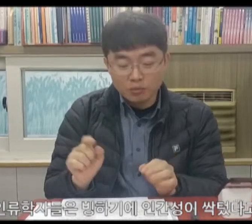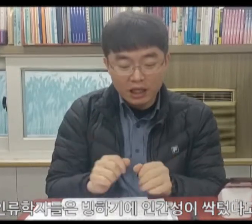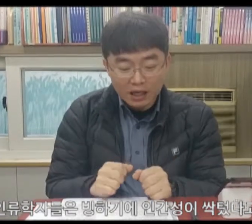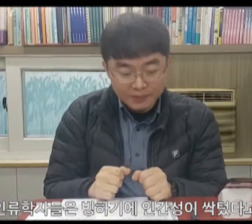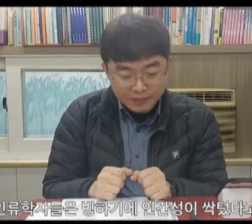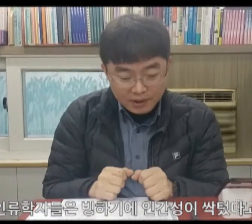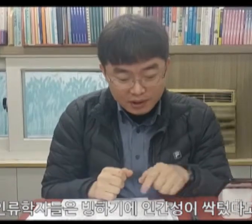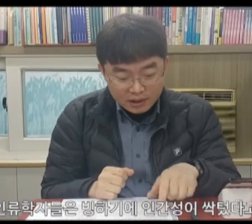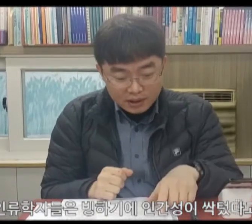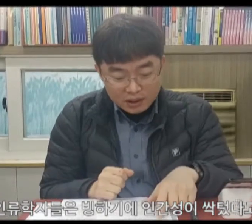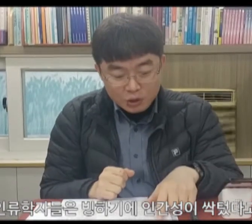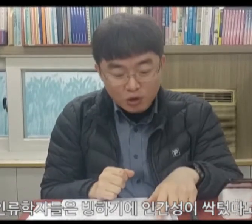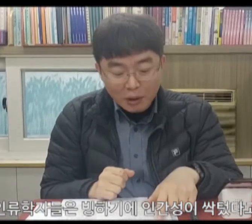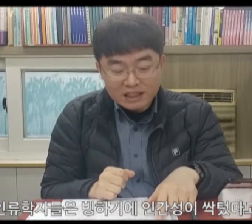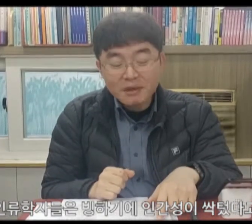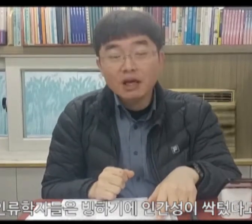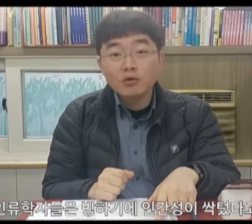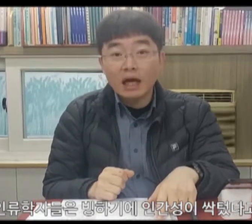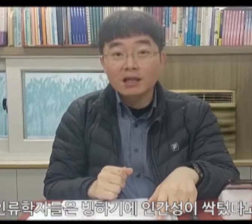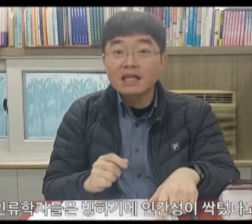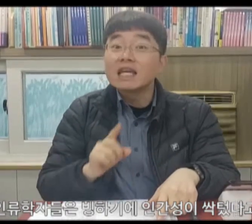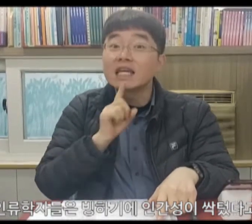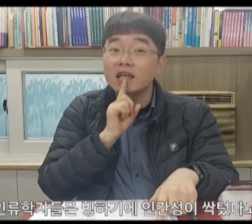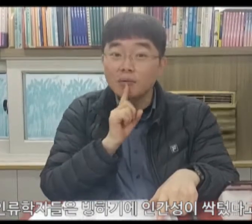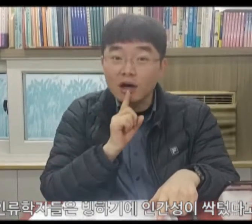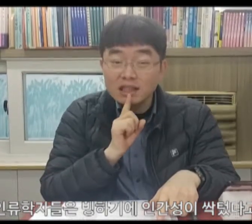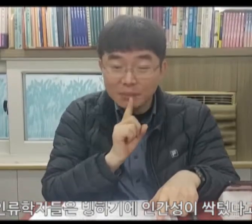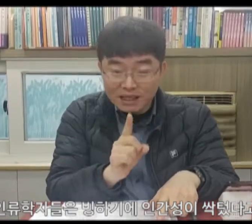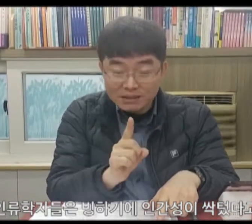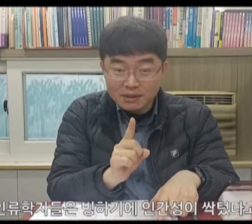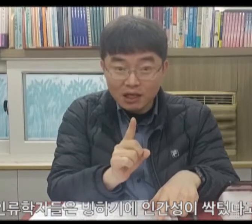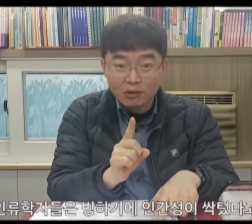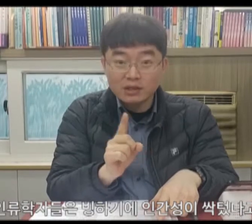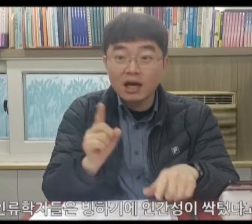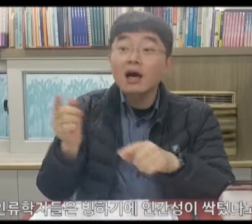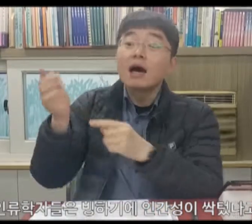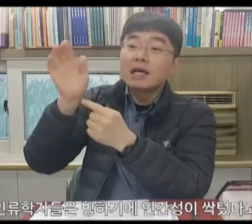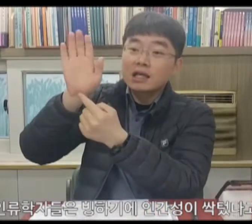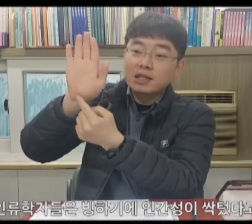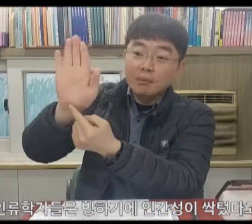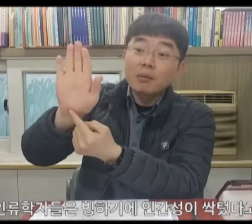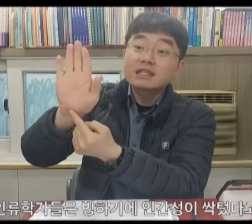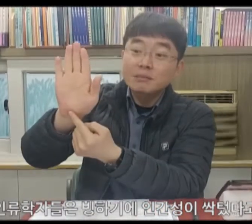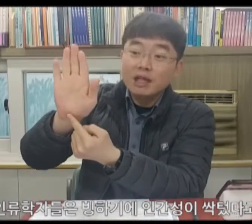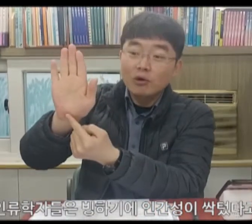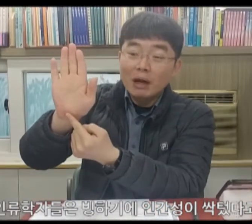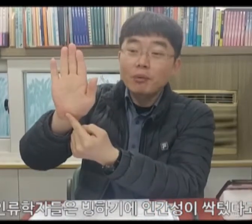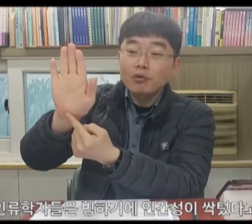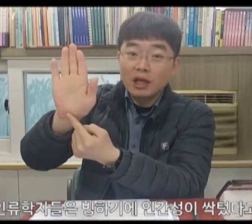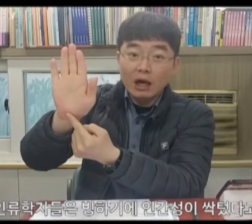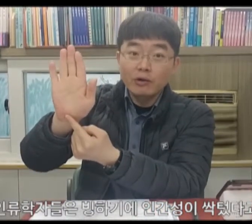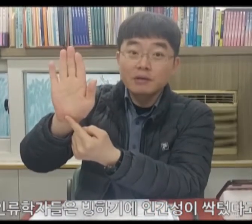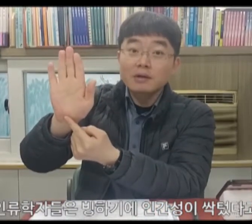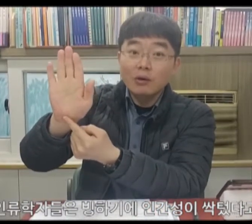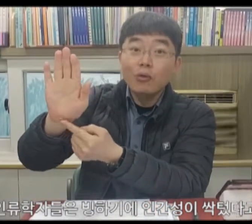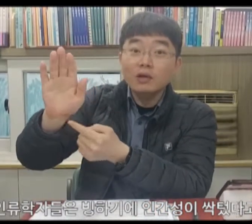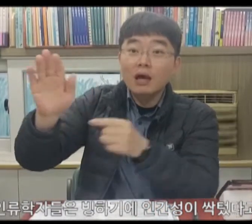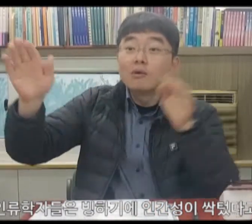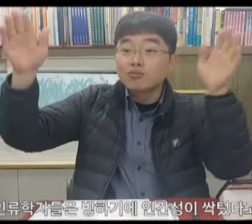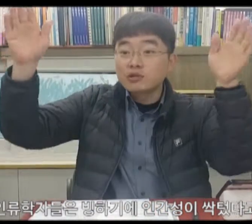열어둡니다. 그리고 마지막에도 당연히 이렇게 말했습니다라고 하거나 이렇게 했습니다라고 발표를 이렇게 하고 이렇게 문을